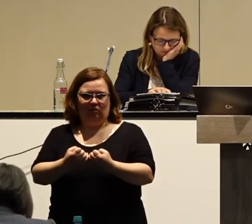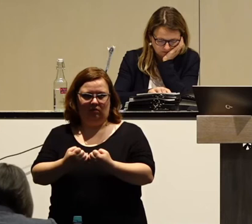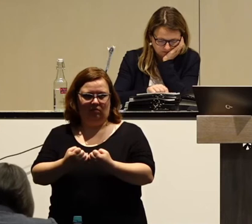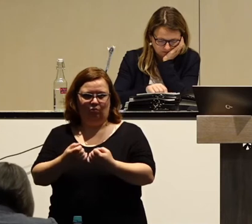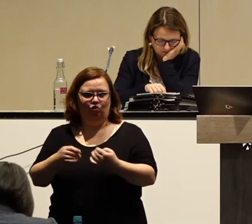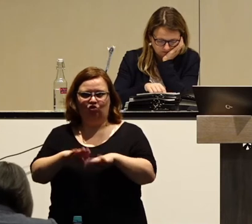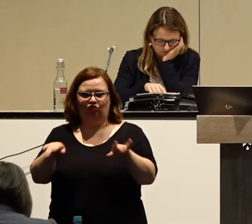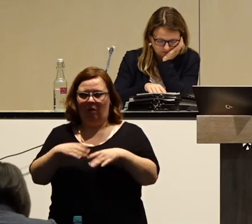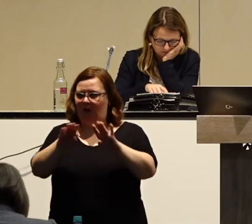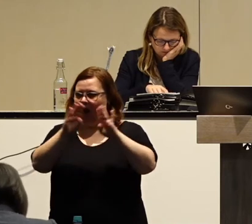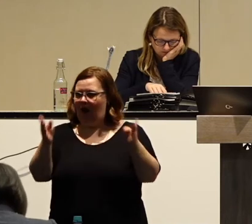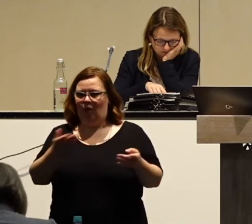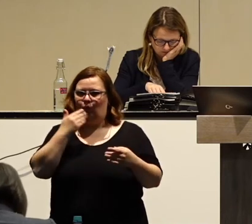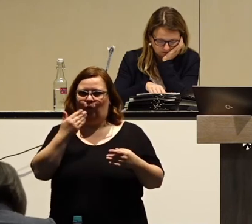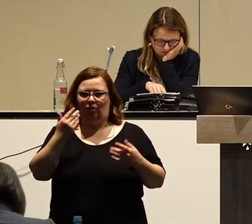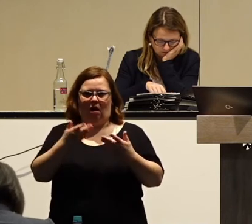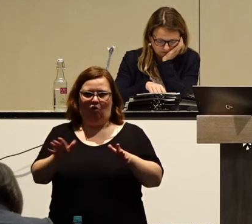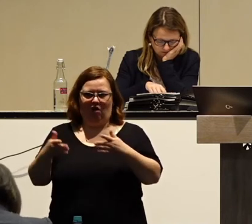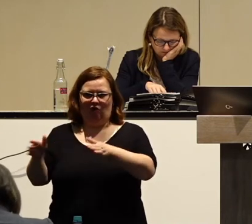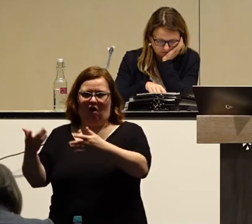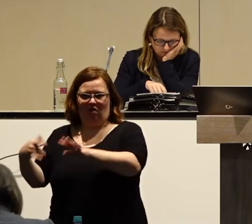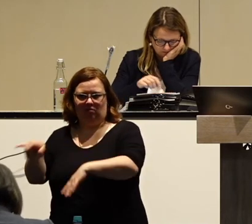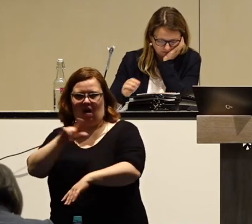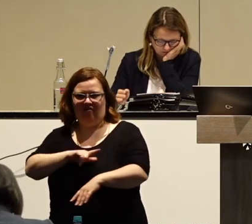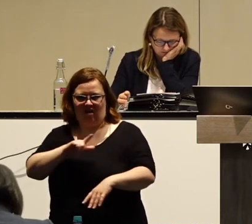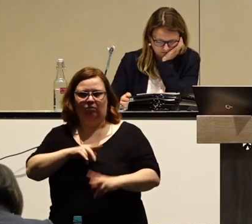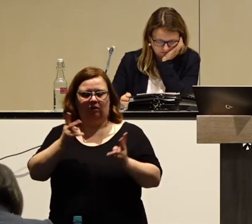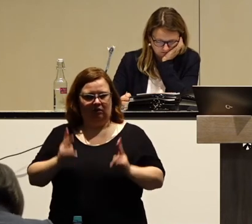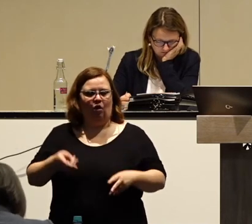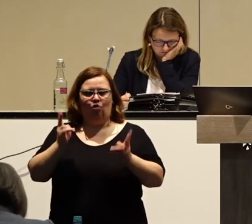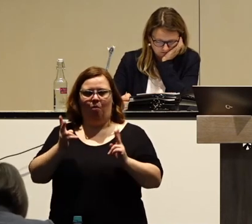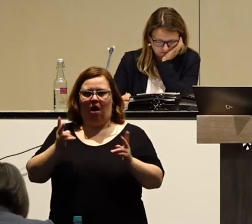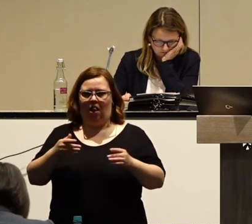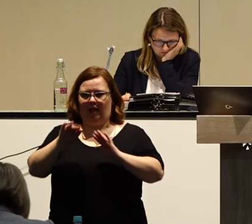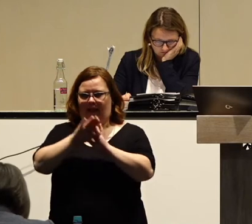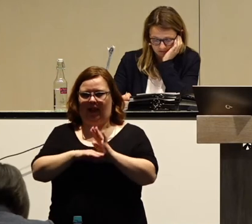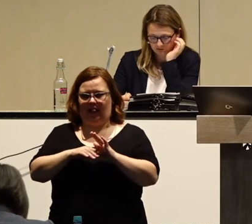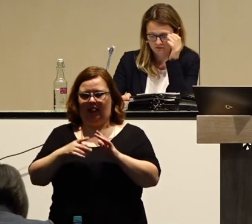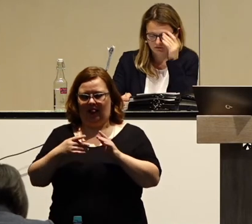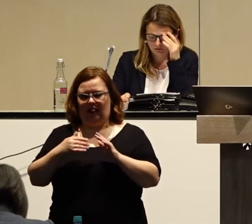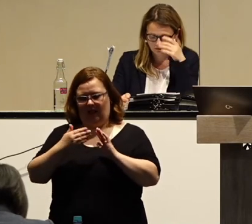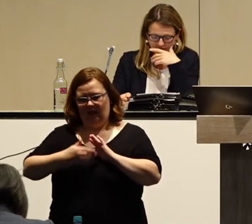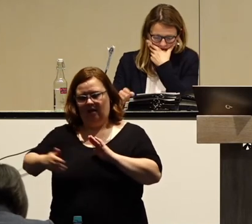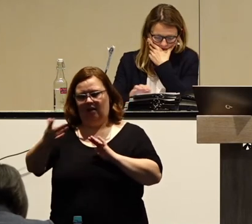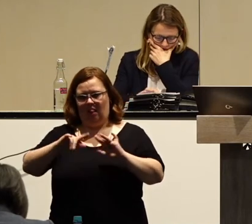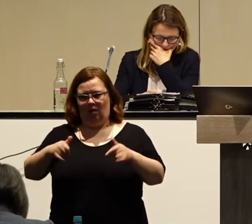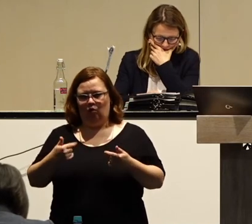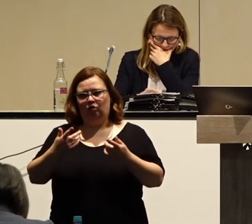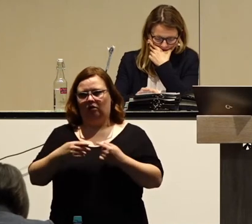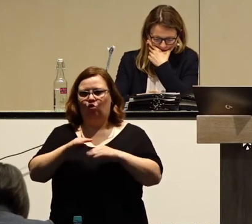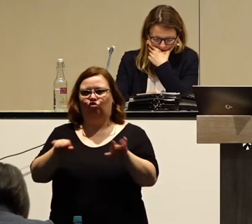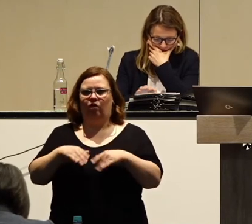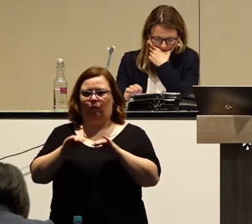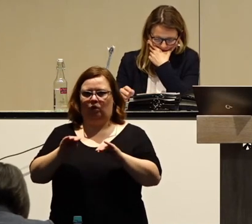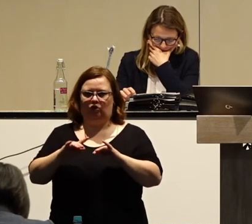keine Schwimmhallen zur Verfügung stehen. Wir also abwarten müssen, bis diese wieder in ihren Regelbetrieb treten und dann können wir eben entsprechend auch einen